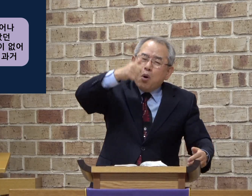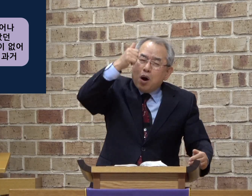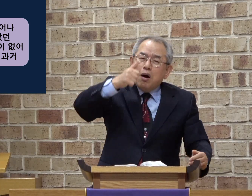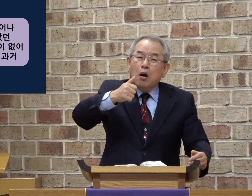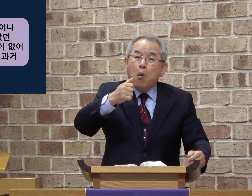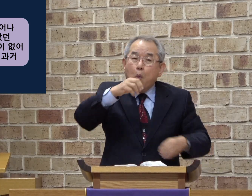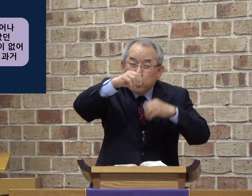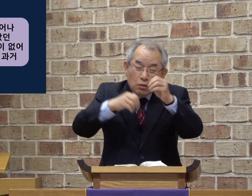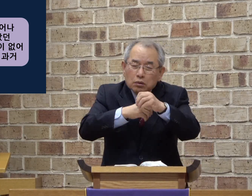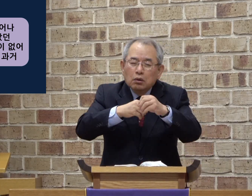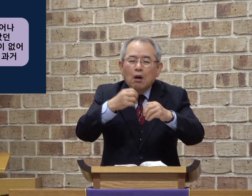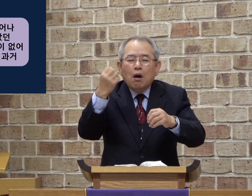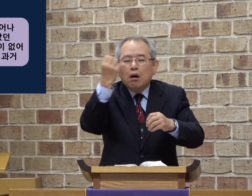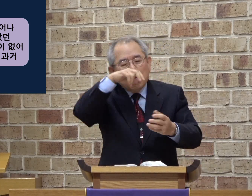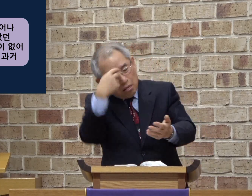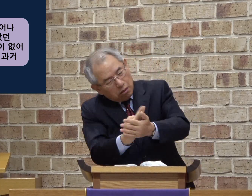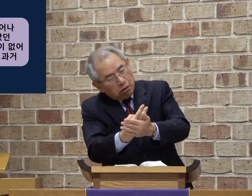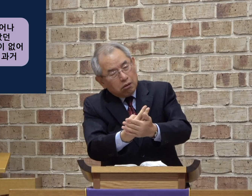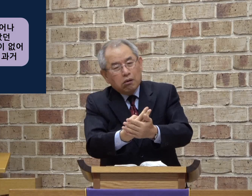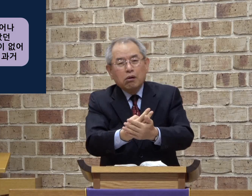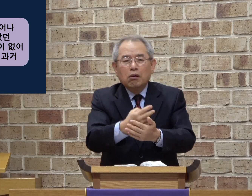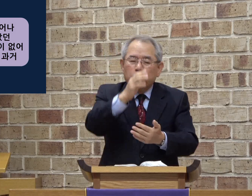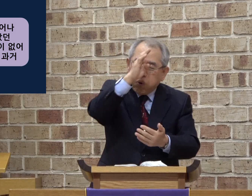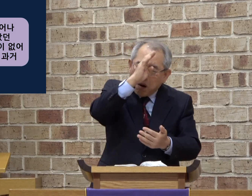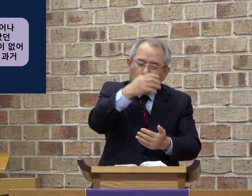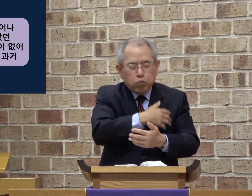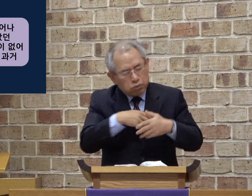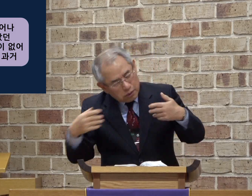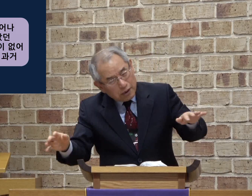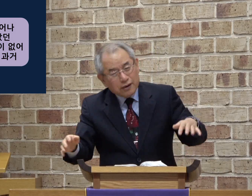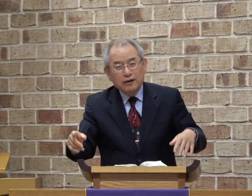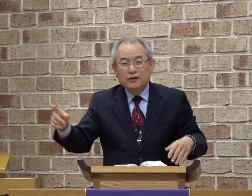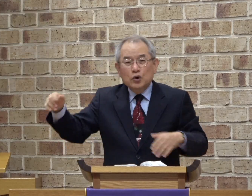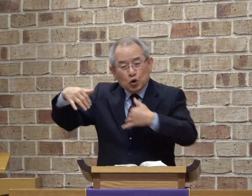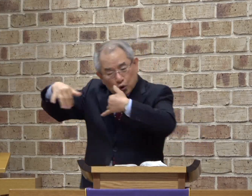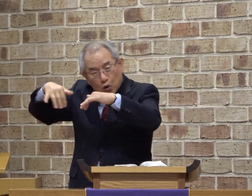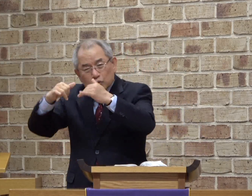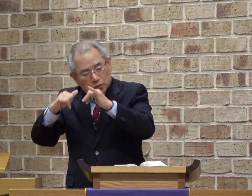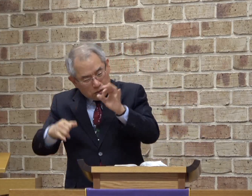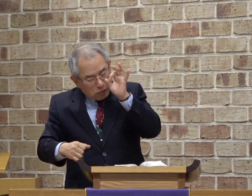자들아 다 내게로 오라, 내가 너희를 쉬게 하리라.